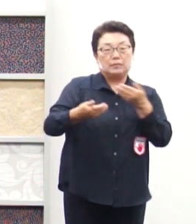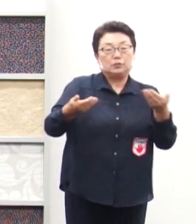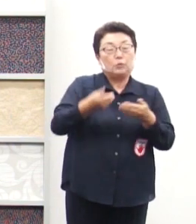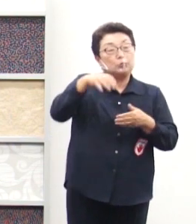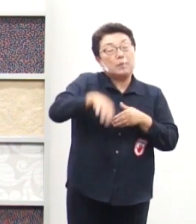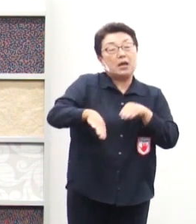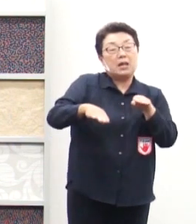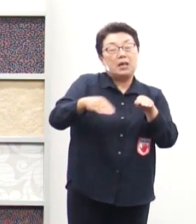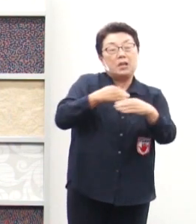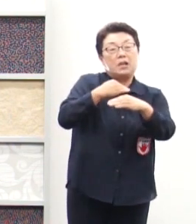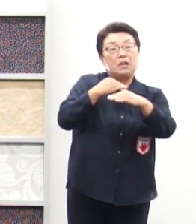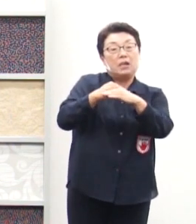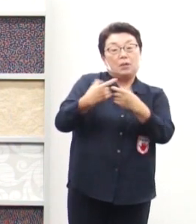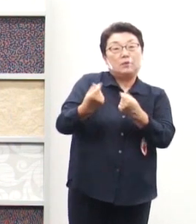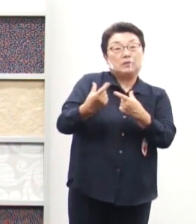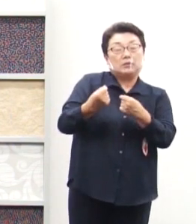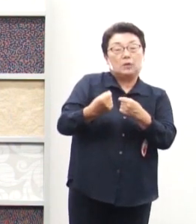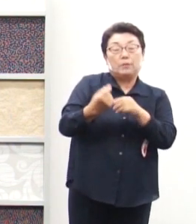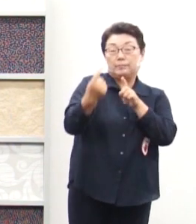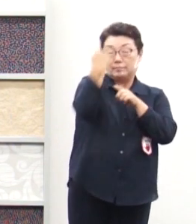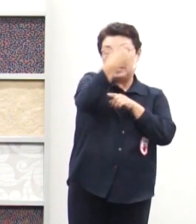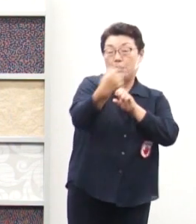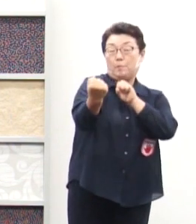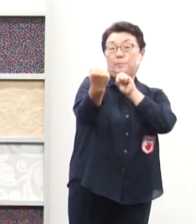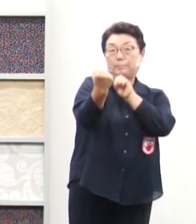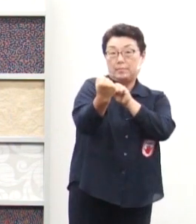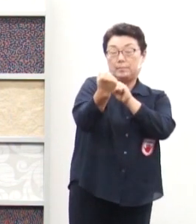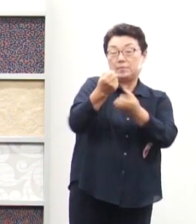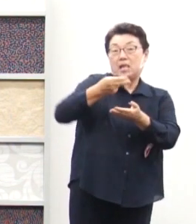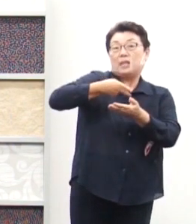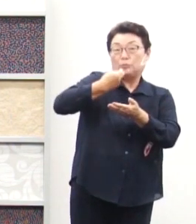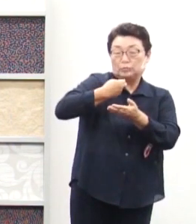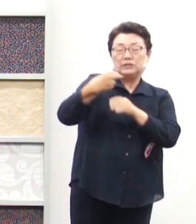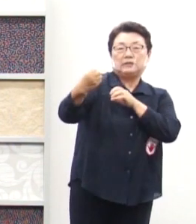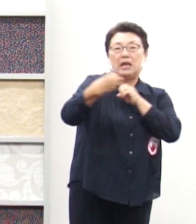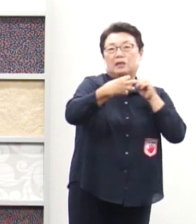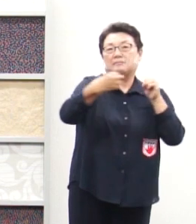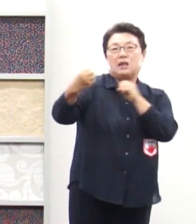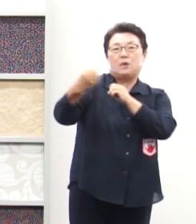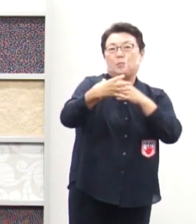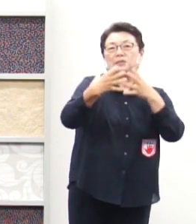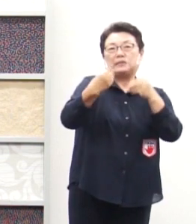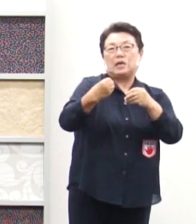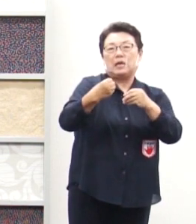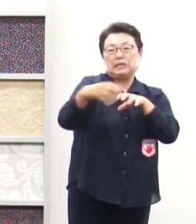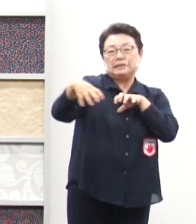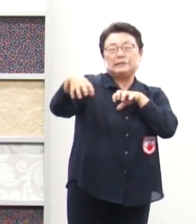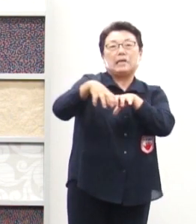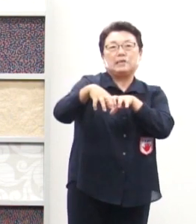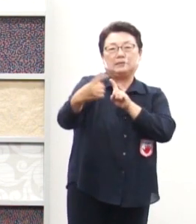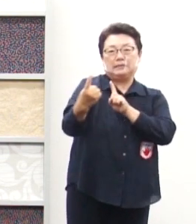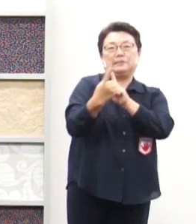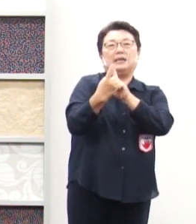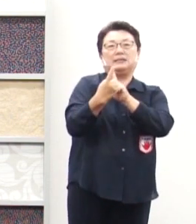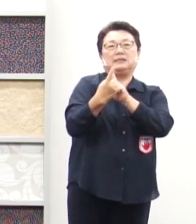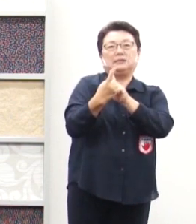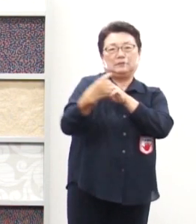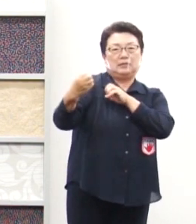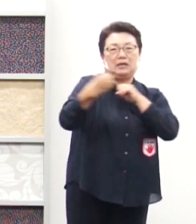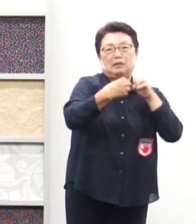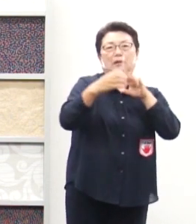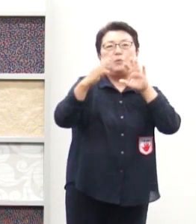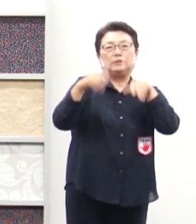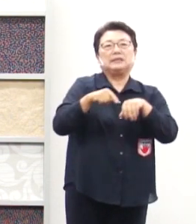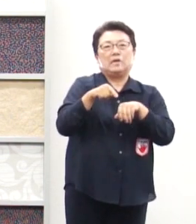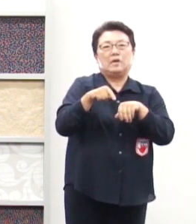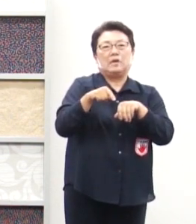と面と向かって食事をして、そして会話をしたという非常に近いところでですね、そういう